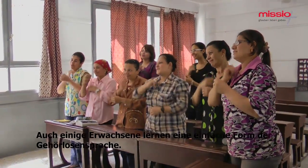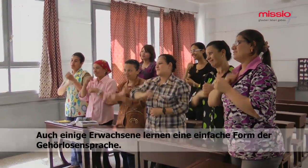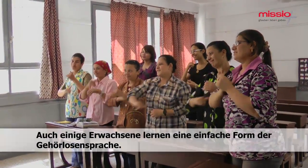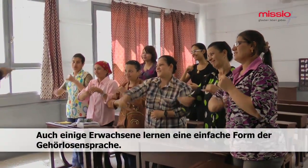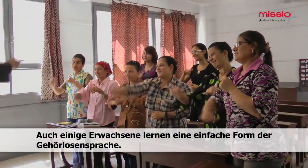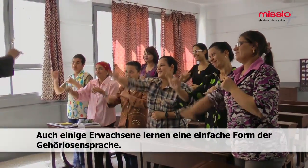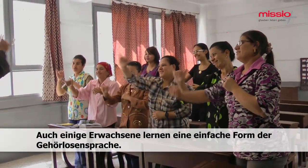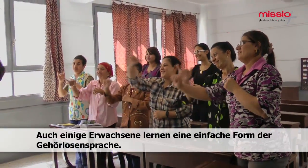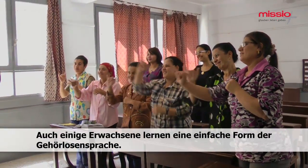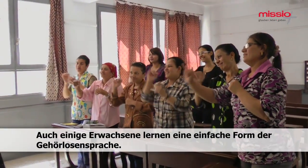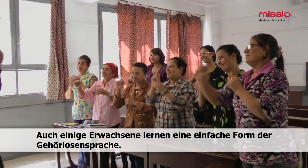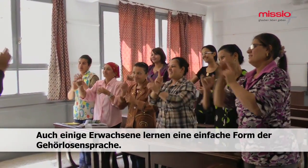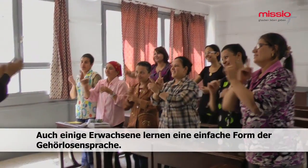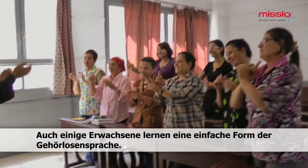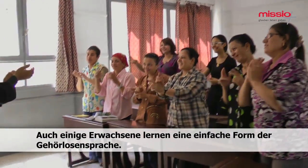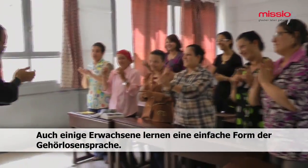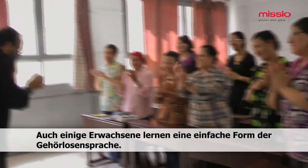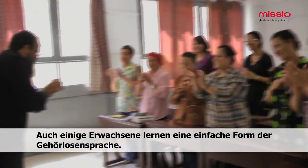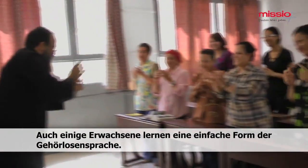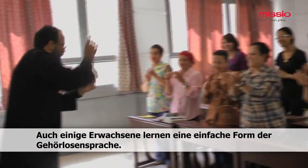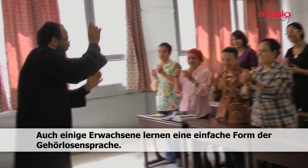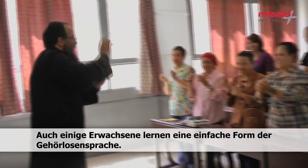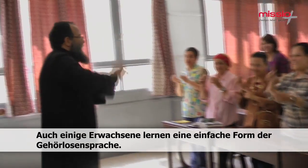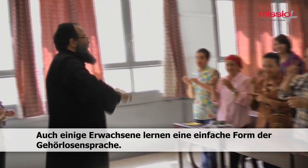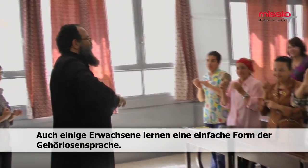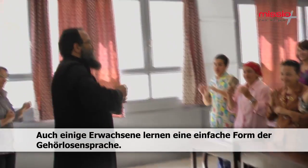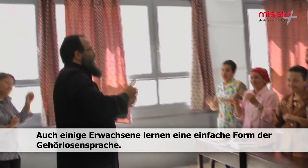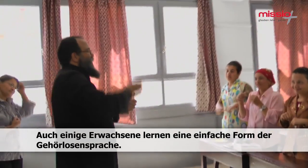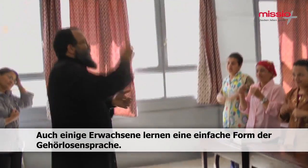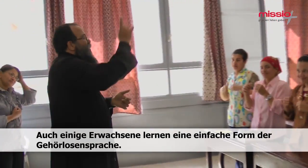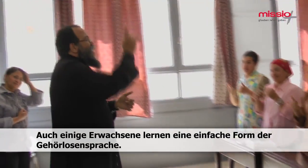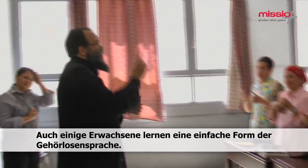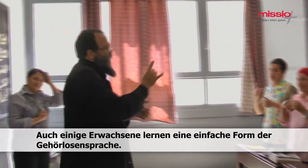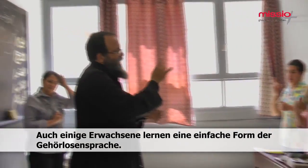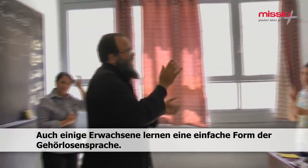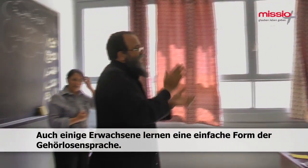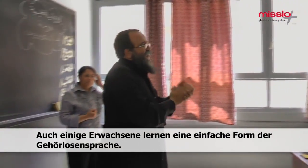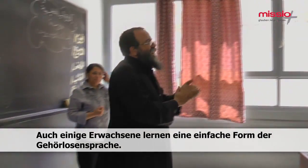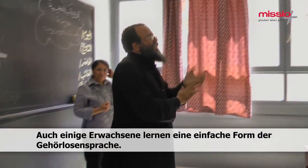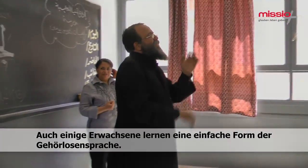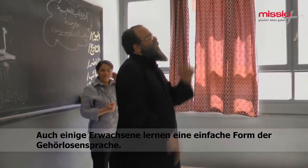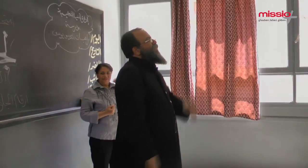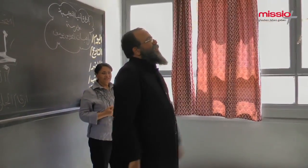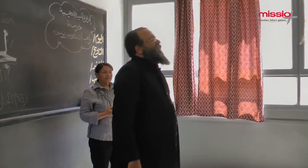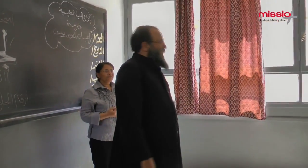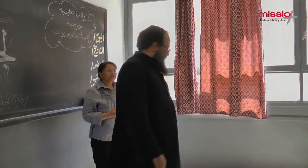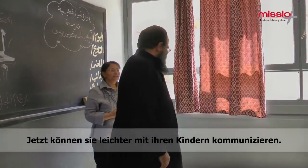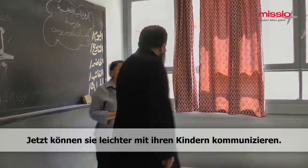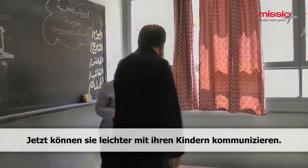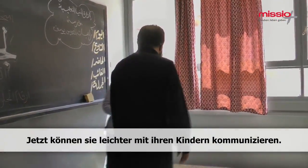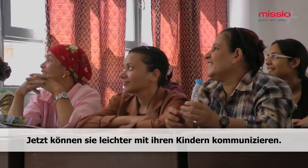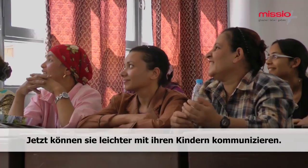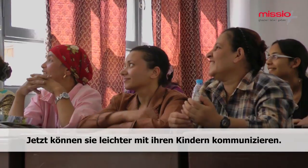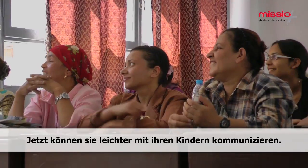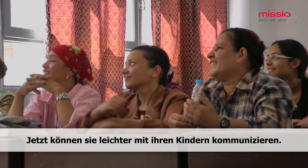Auch einige Erwachsene lernen eine einfache Form der Gehörlosensprache. Jetzt können sie leichter mit ihren Kindern